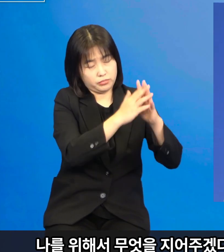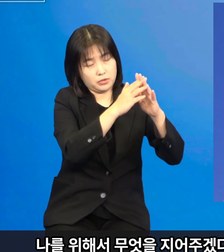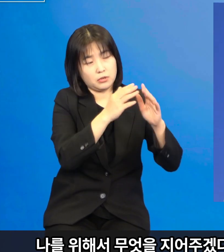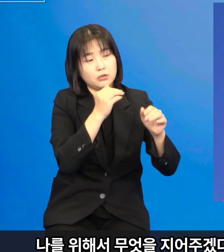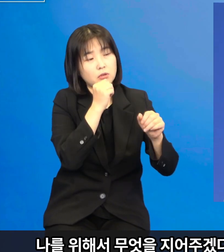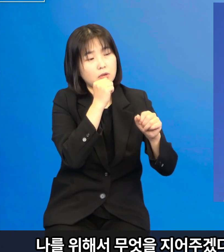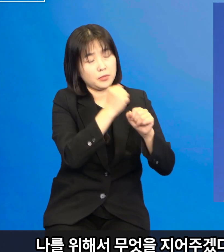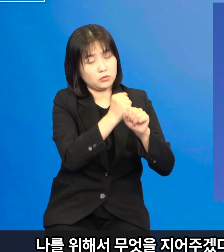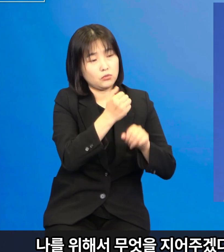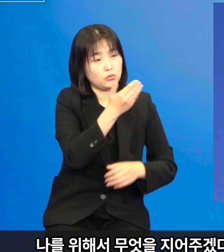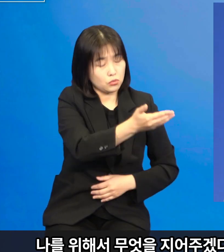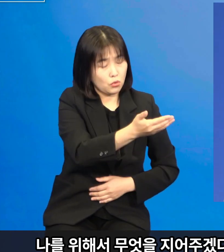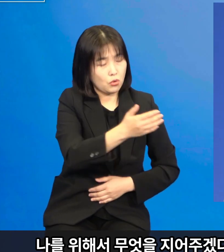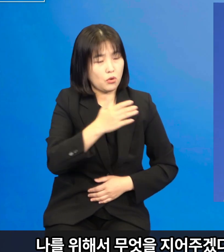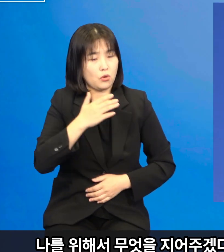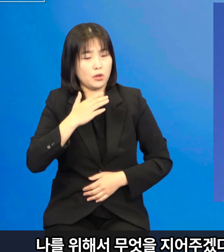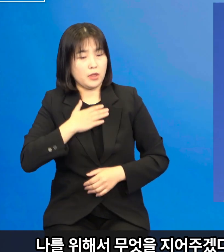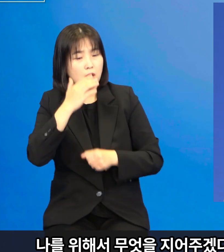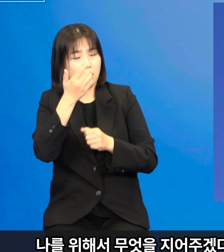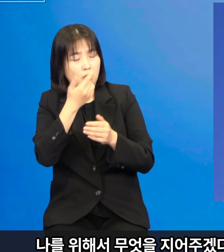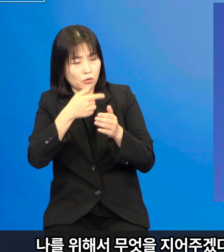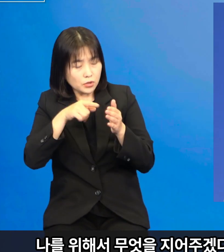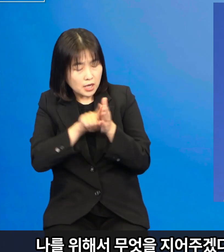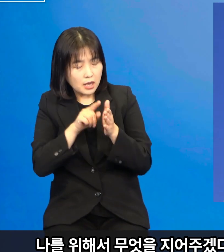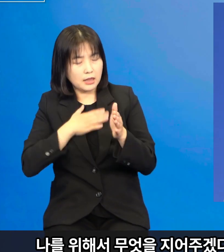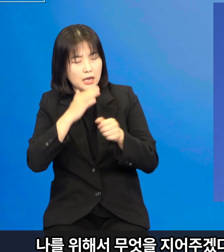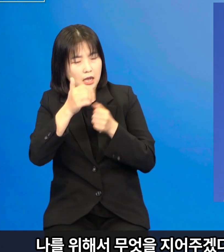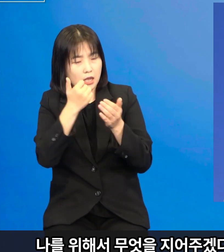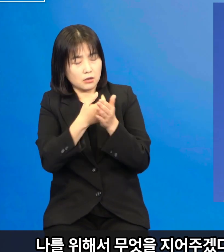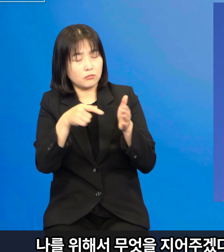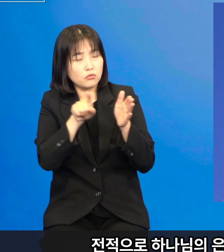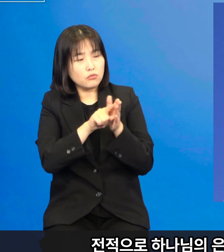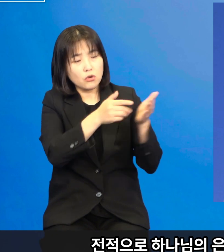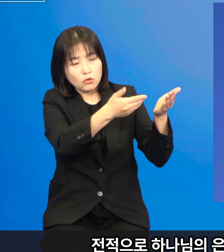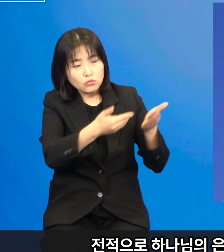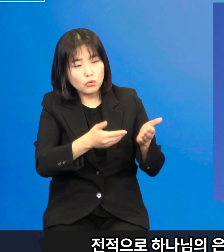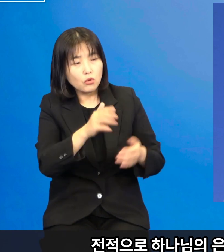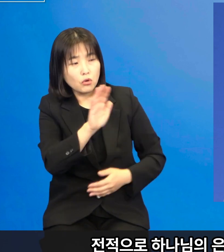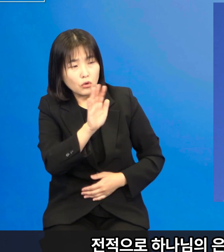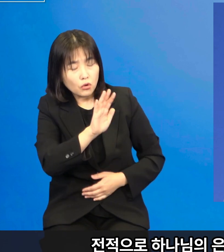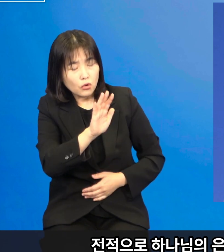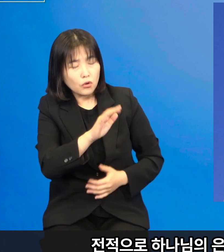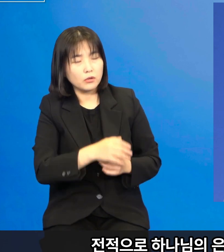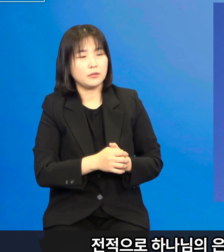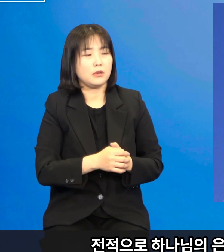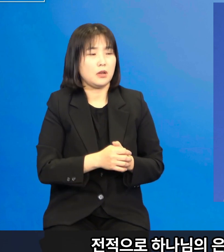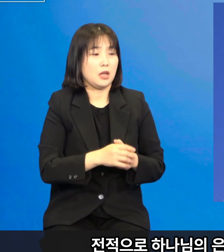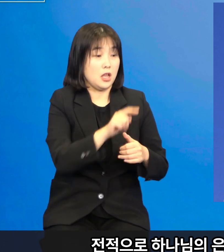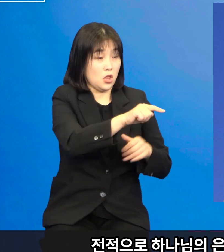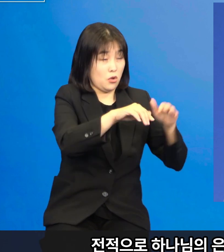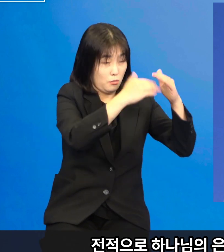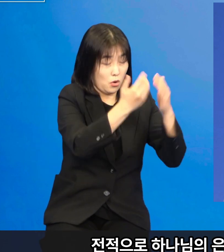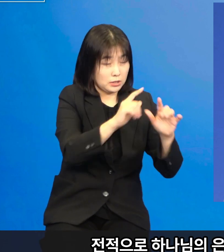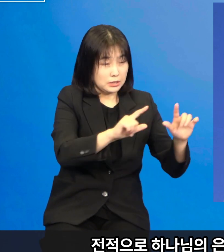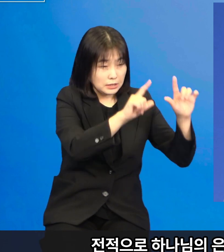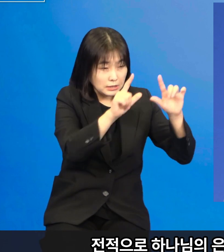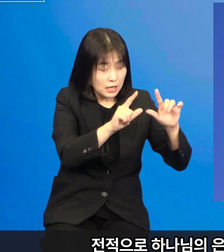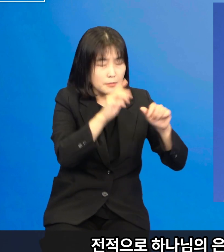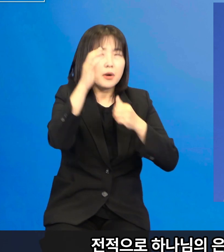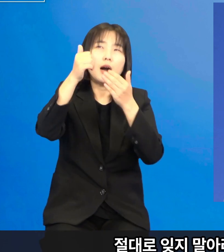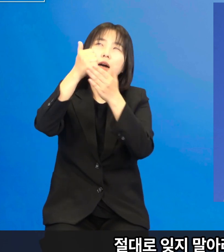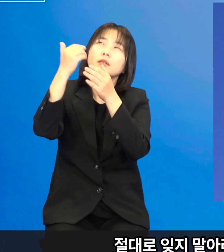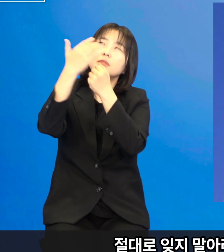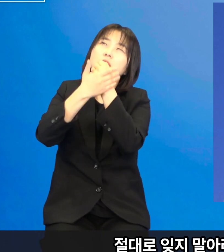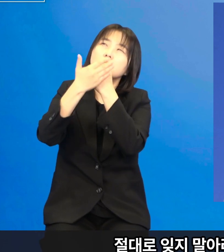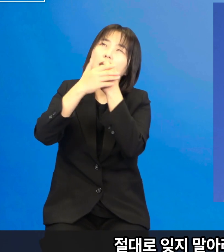무엇을 지어주겠다는 생각보다 너의 모든 삶이 전적으로 하나님의 은혜, 나의 은혜라는